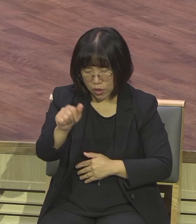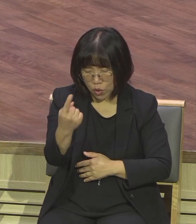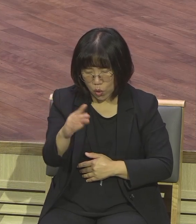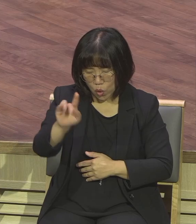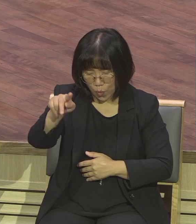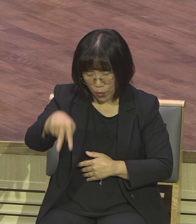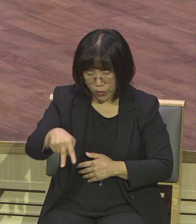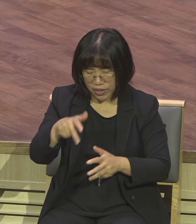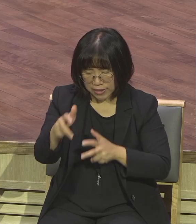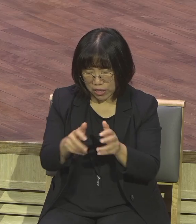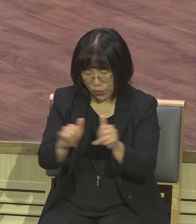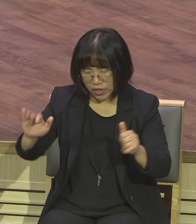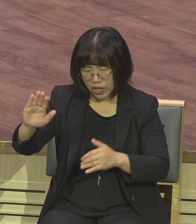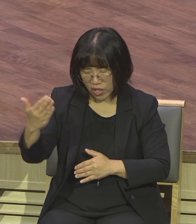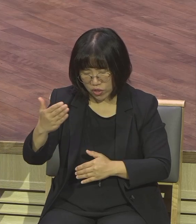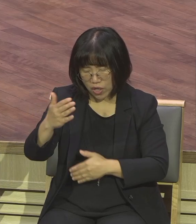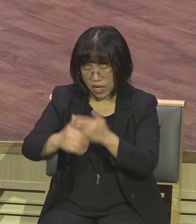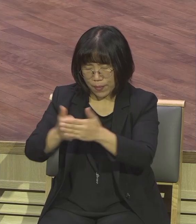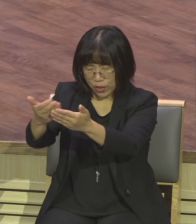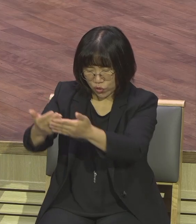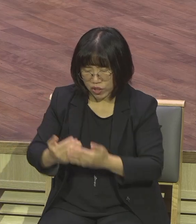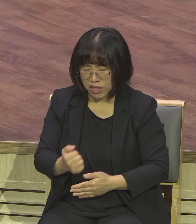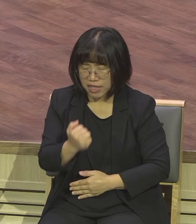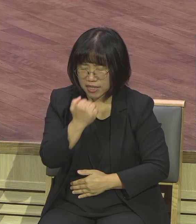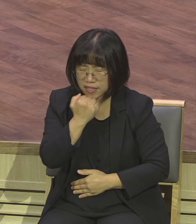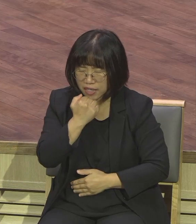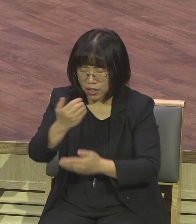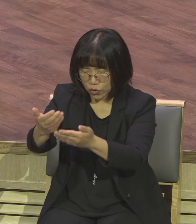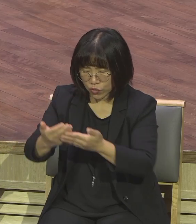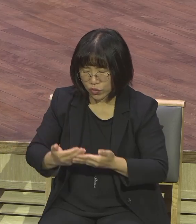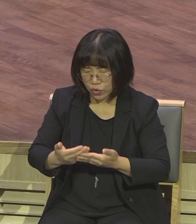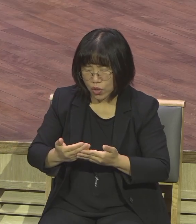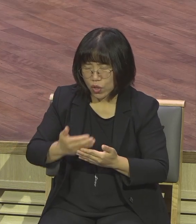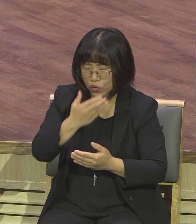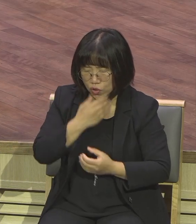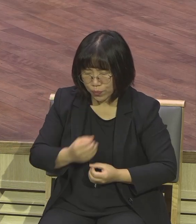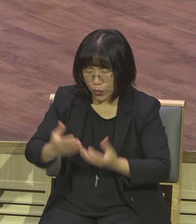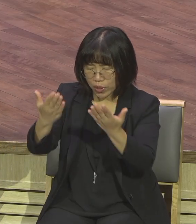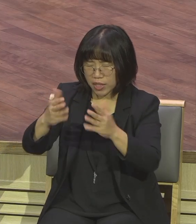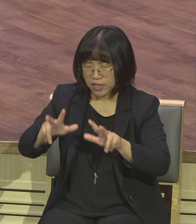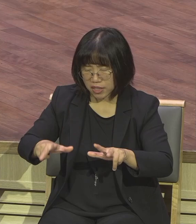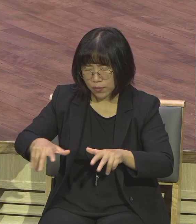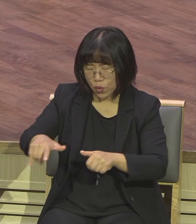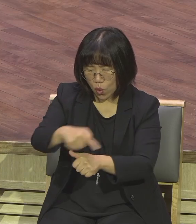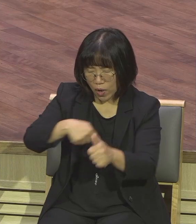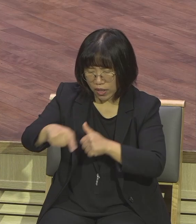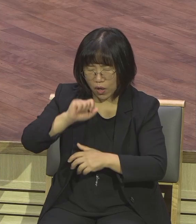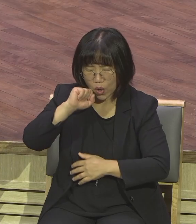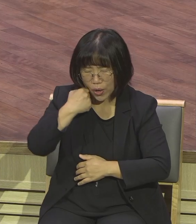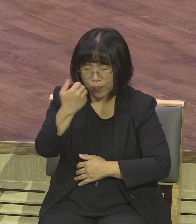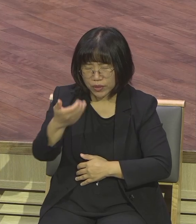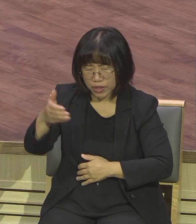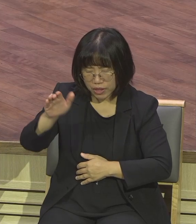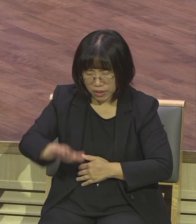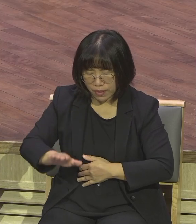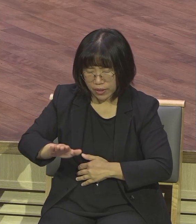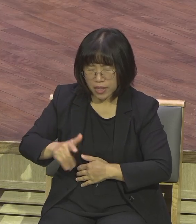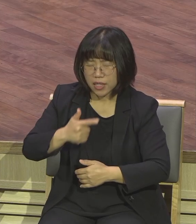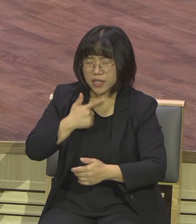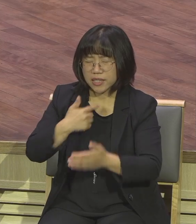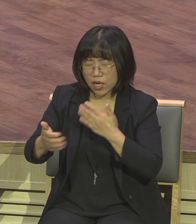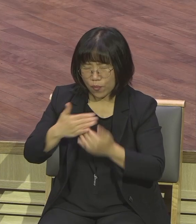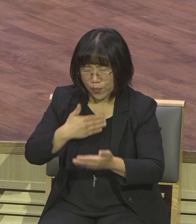되어서 하나님 주시는 이삭에게 함께했던 그 놀라운 응답의 축복이 이런 환경 가운데서도 응답하시는 놀라운 증거를 체험하기